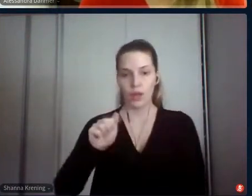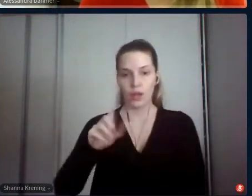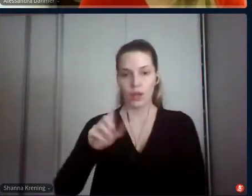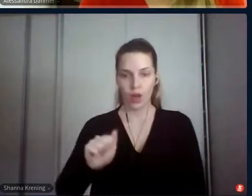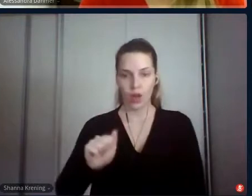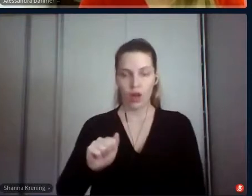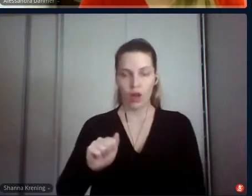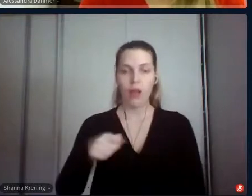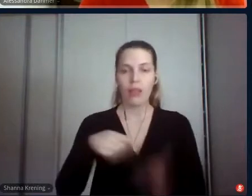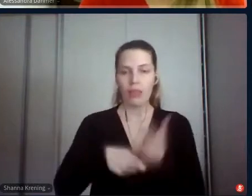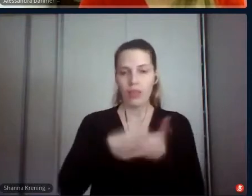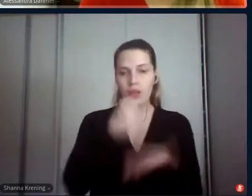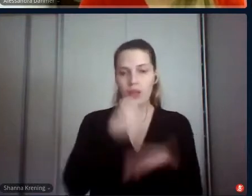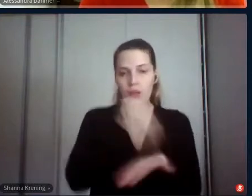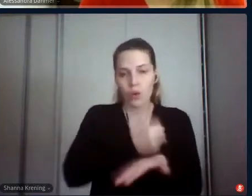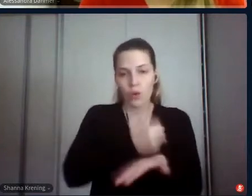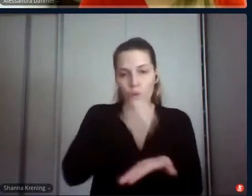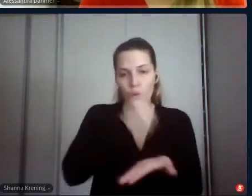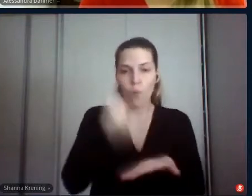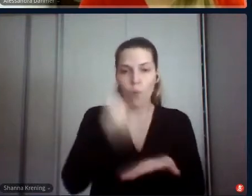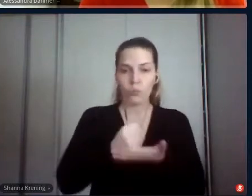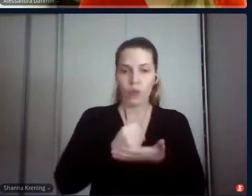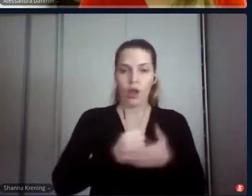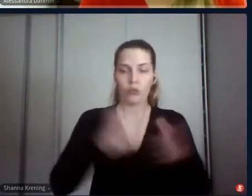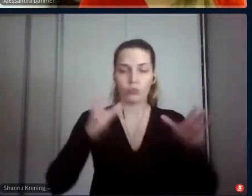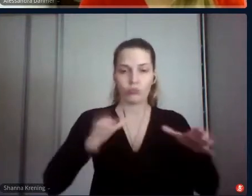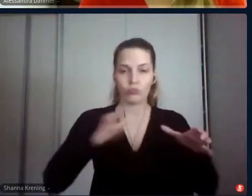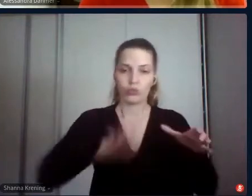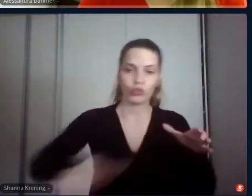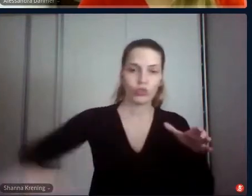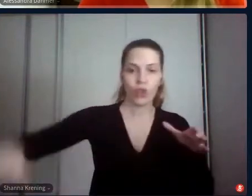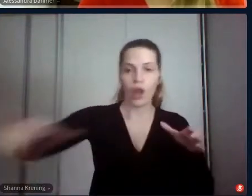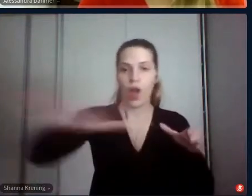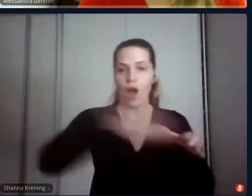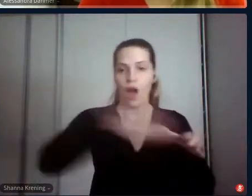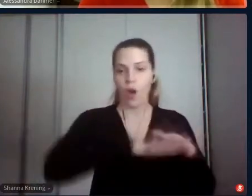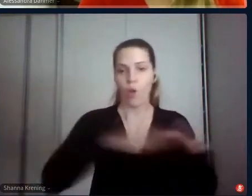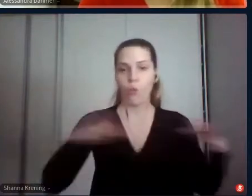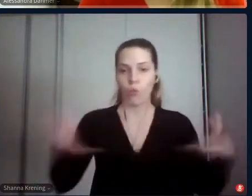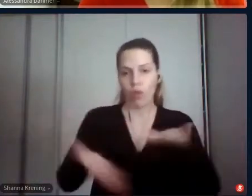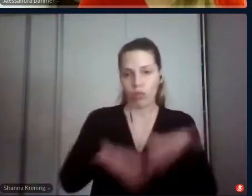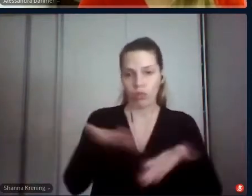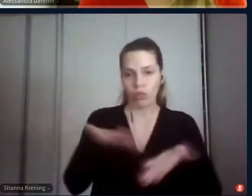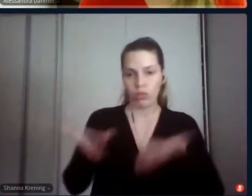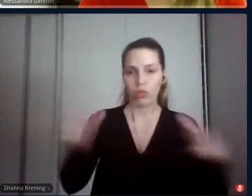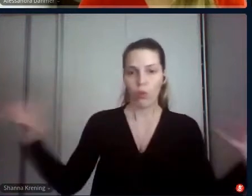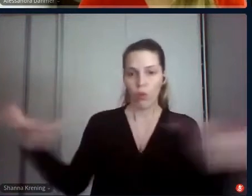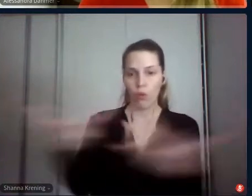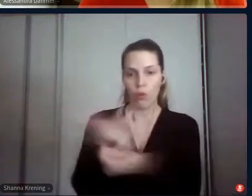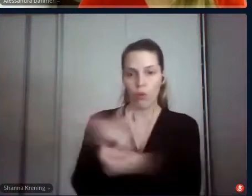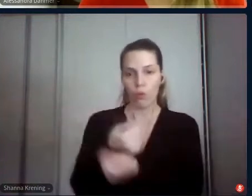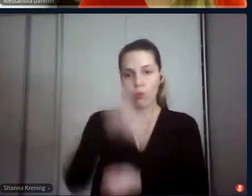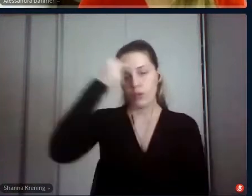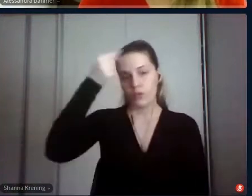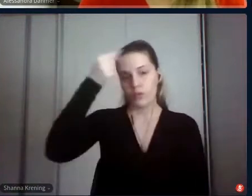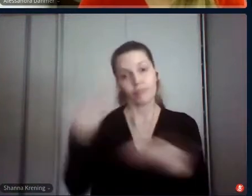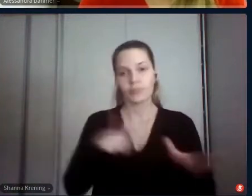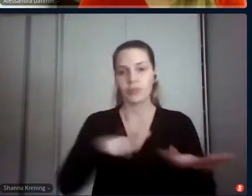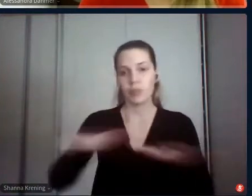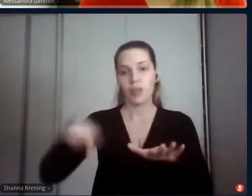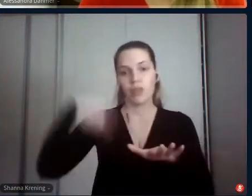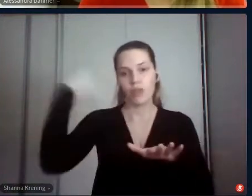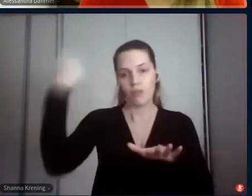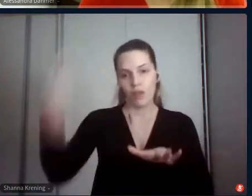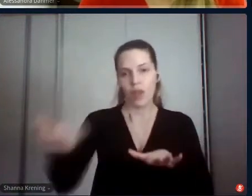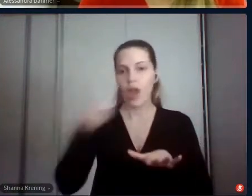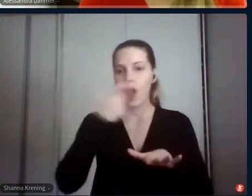um contrato em bloco para todas as universidades. Então, isso provavelmente na semana que vem a gente vai ter uma resposta para